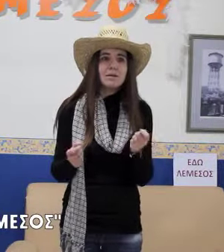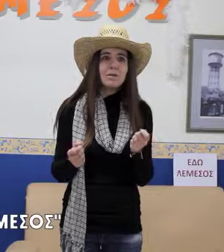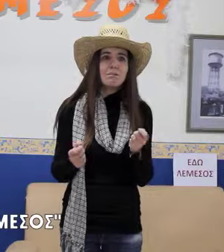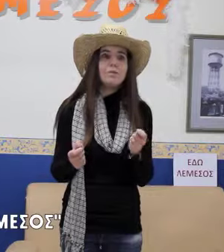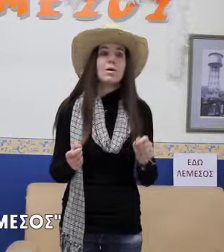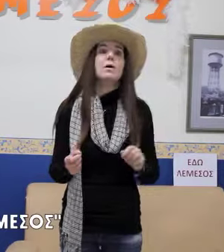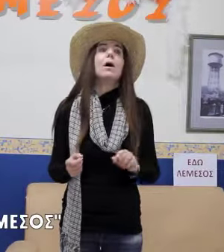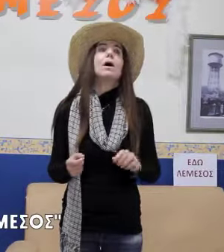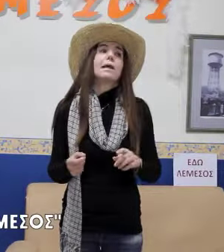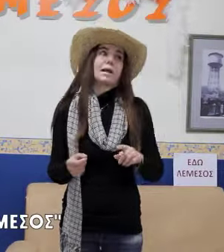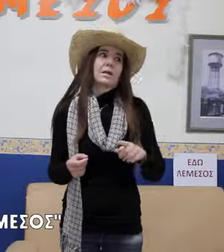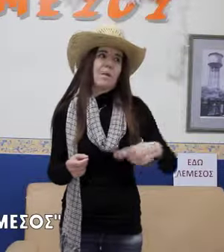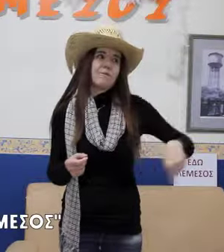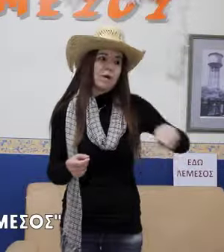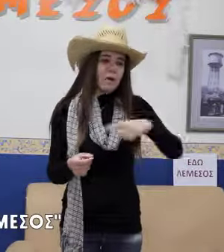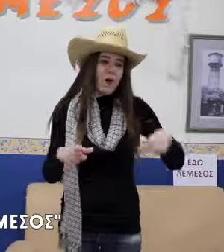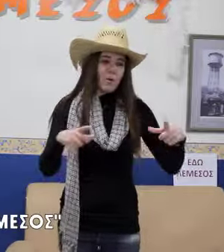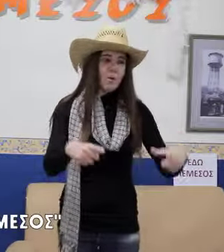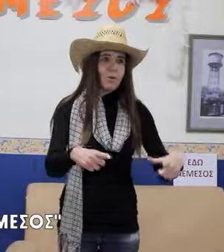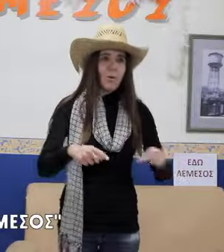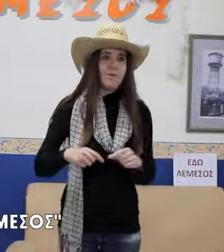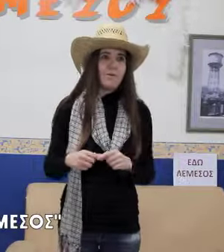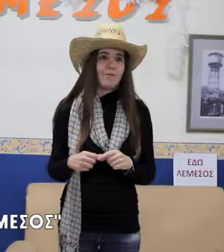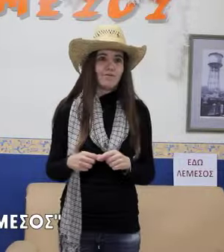Κυκλοφοριακός κόμπος Αγίου Νικολάου.